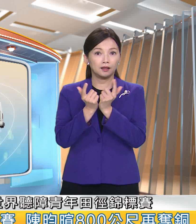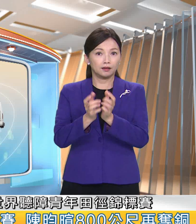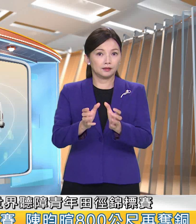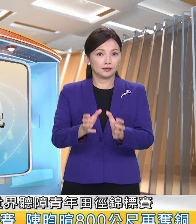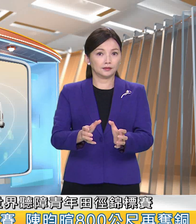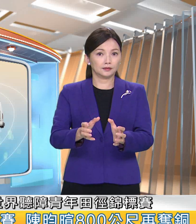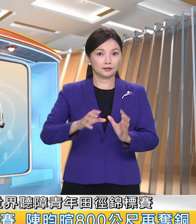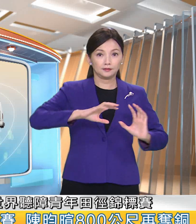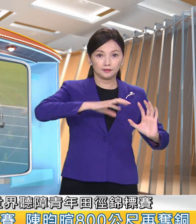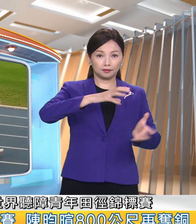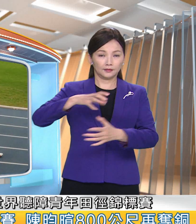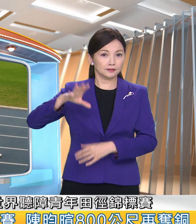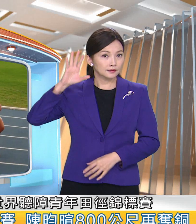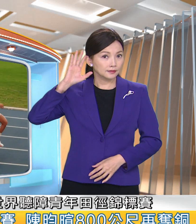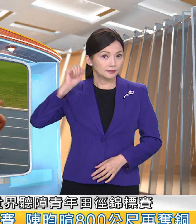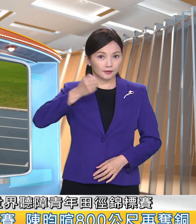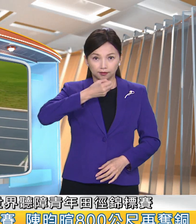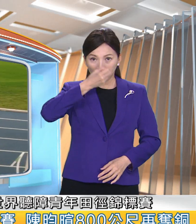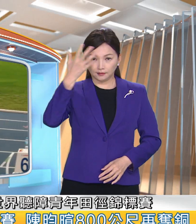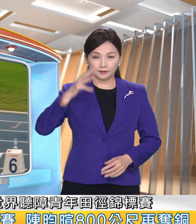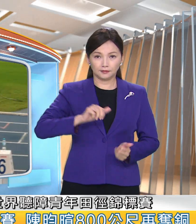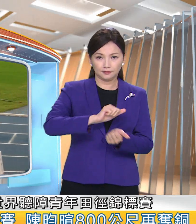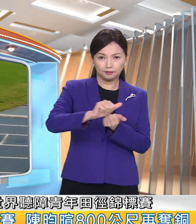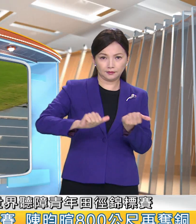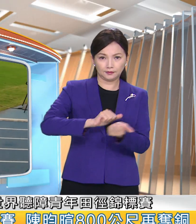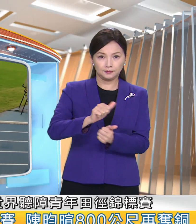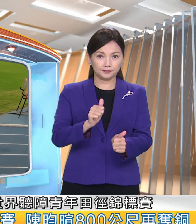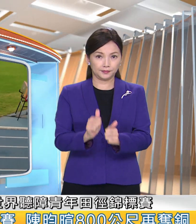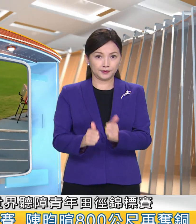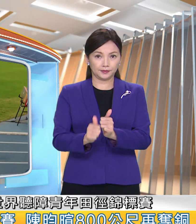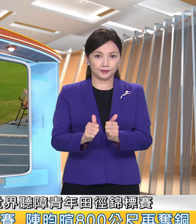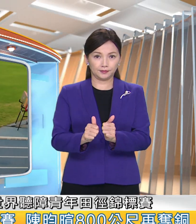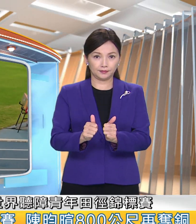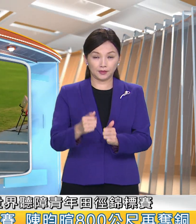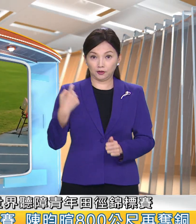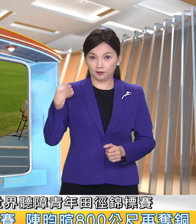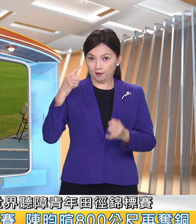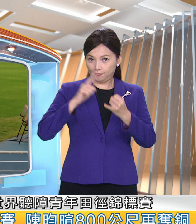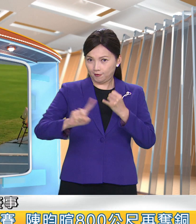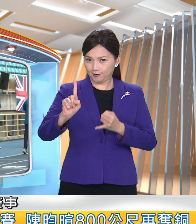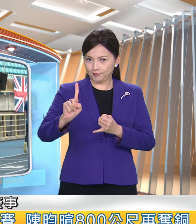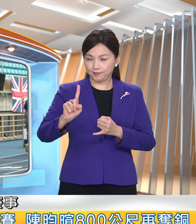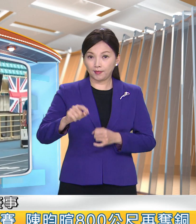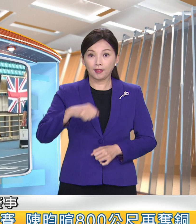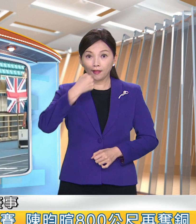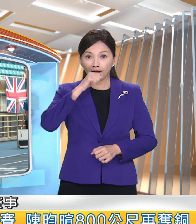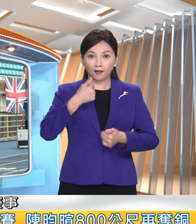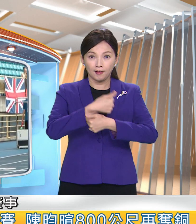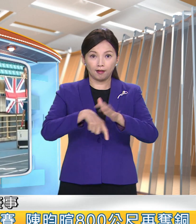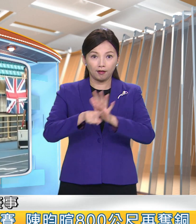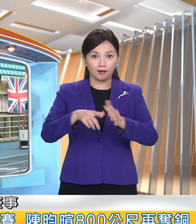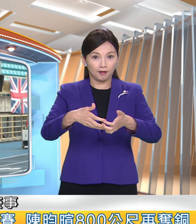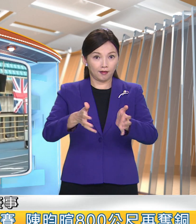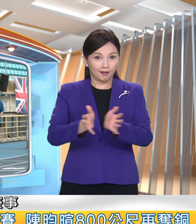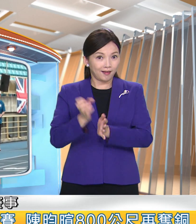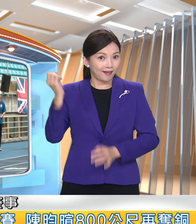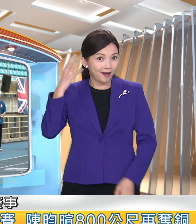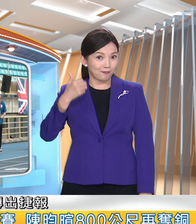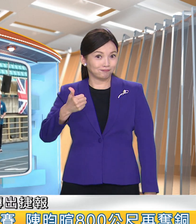在台北举办的世界听障青年田径锦标赛，昨天最后一天赛事，台湾代